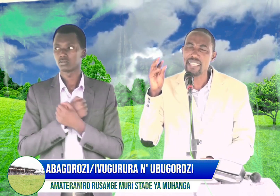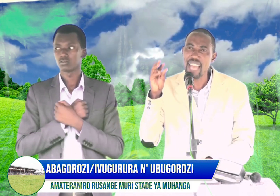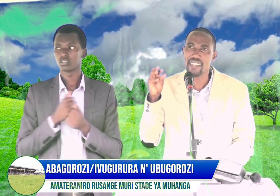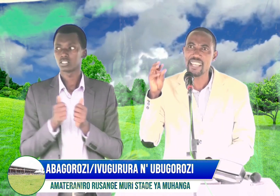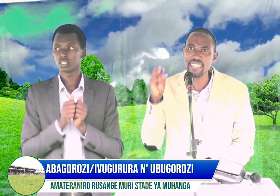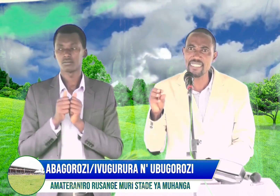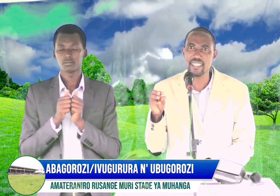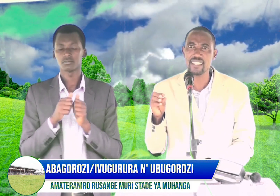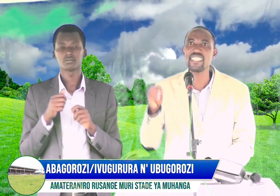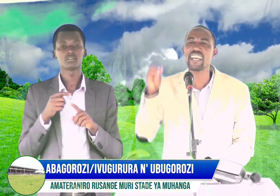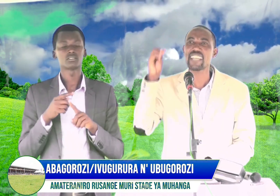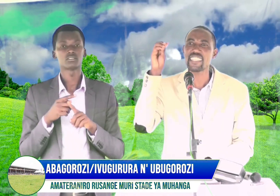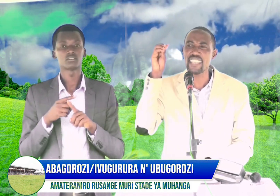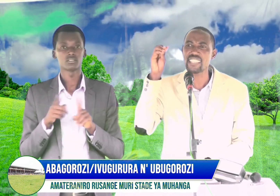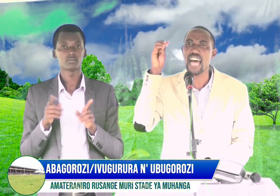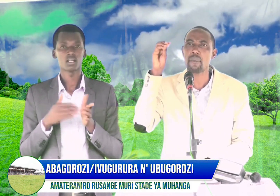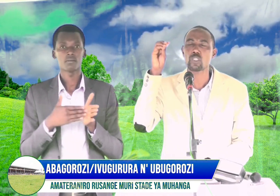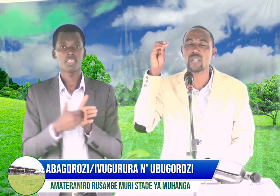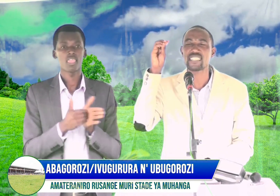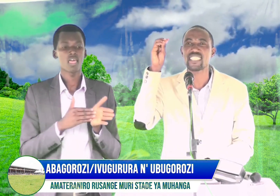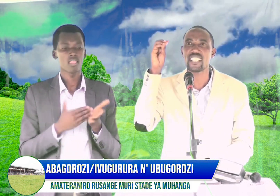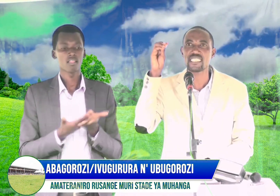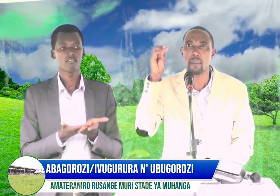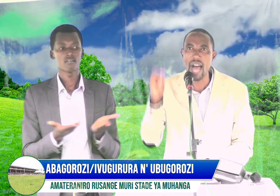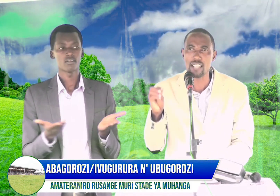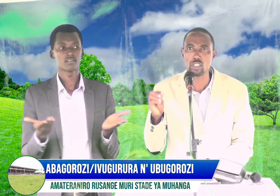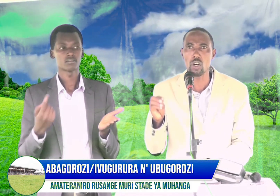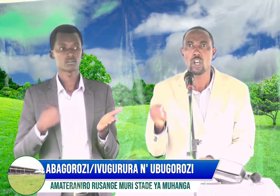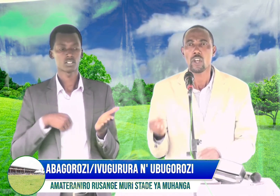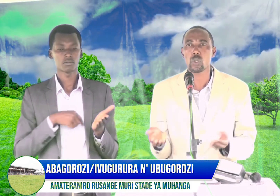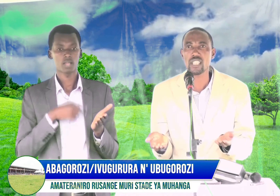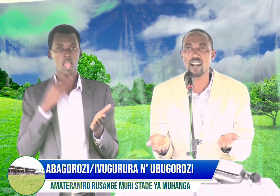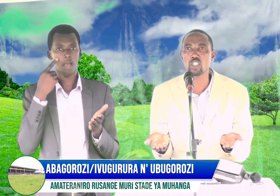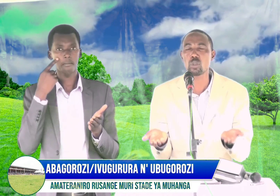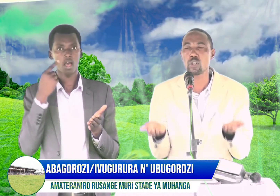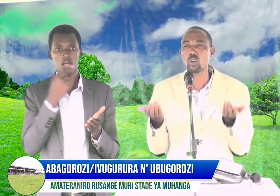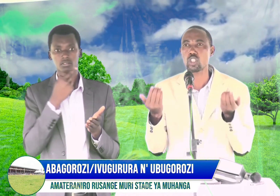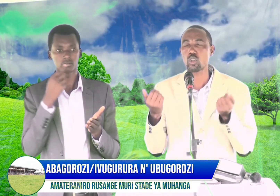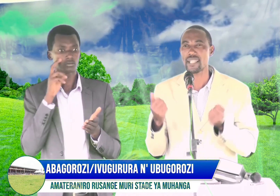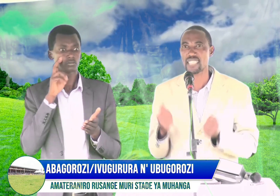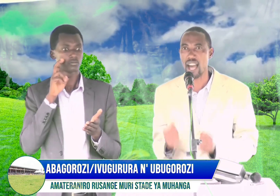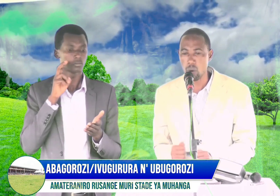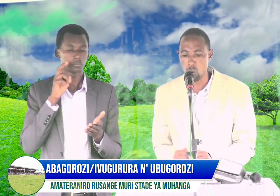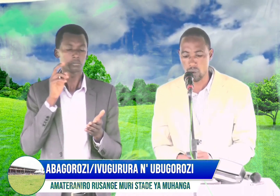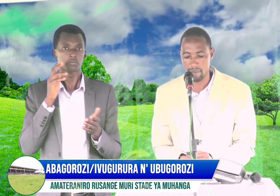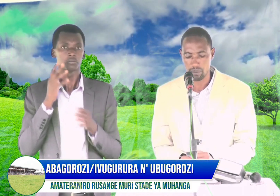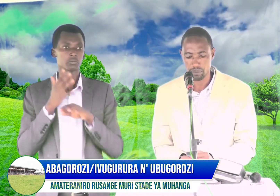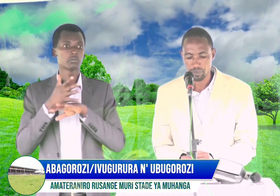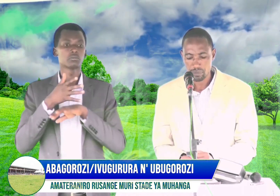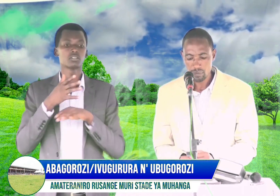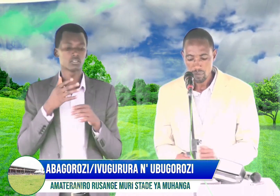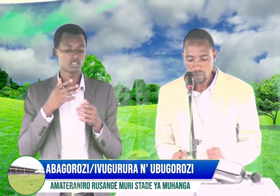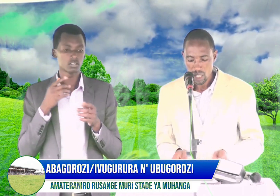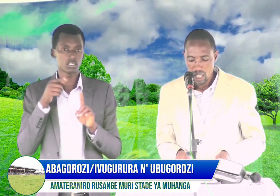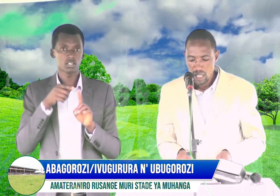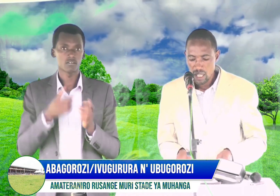ndetse n'abanyantege nke intege nke zabo tukazirenza amaso kugira ngo tubone uko tubazahura.